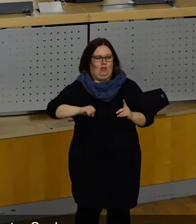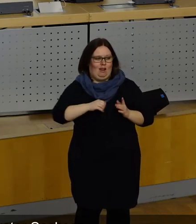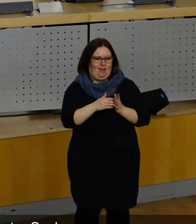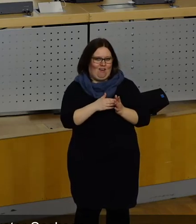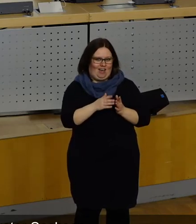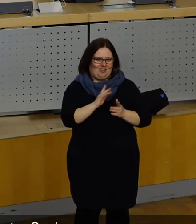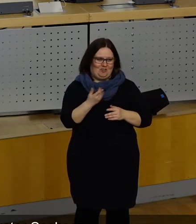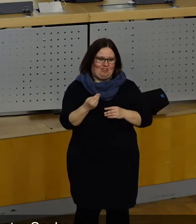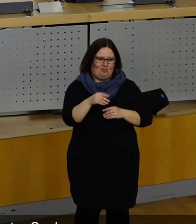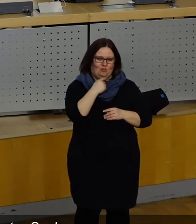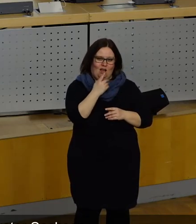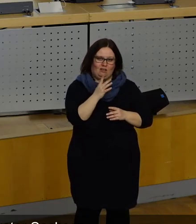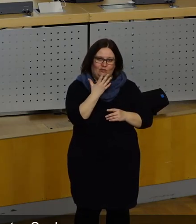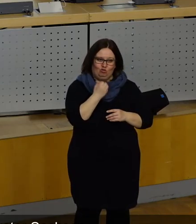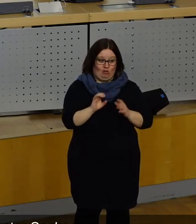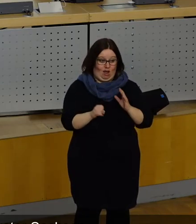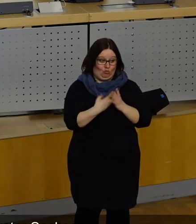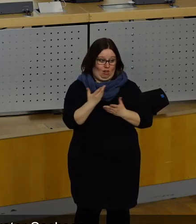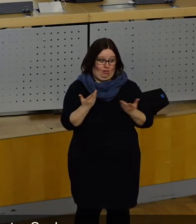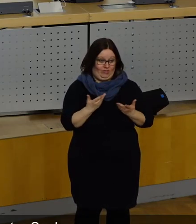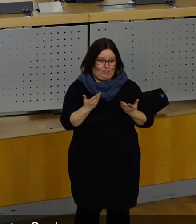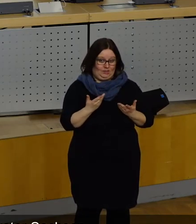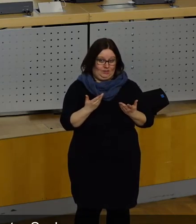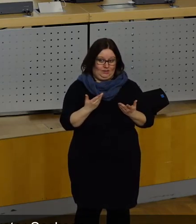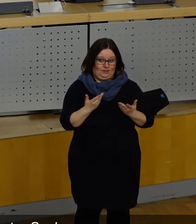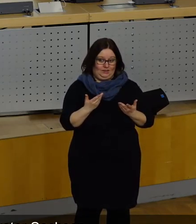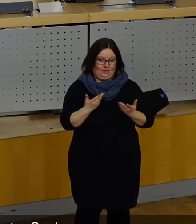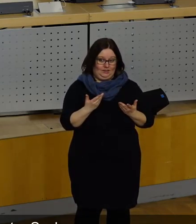Schluss auch noch was Aktuelles sagen möchte.